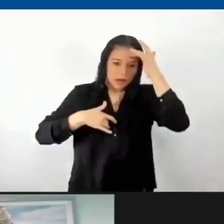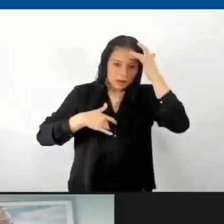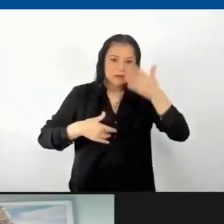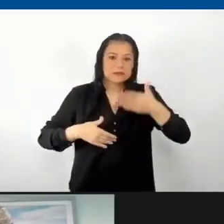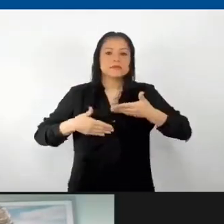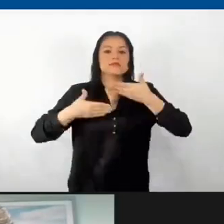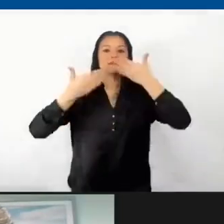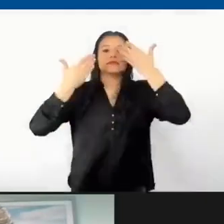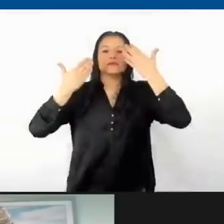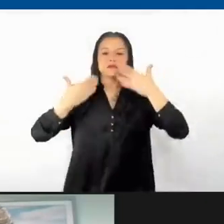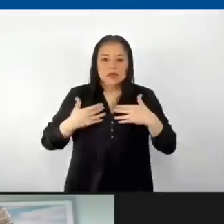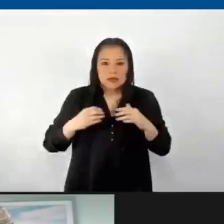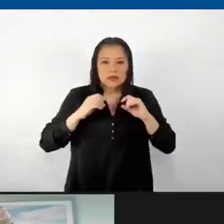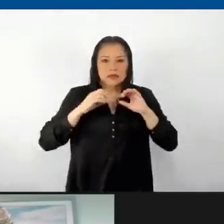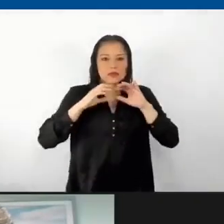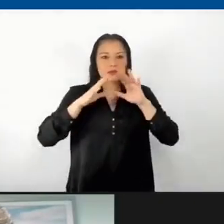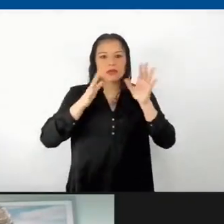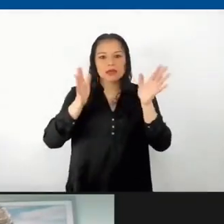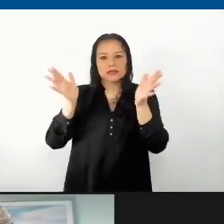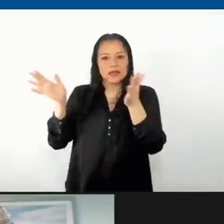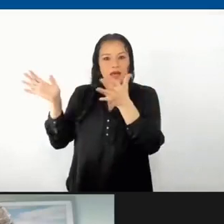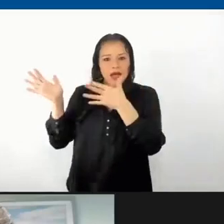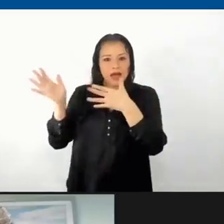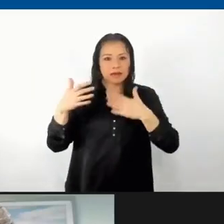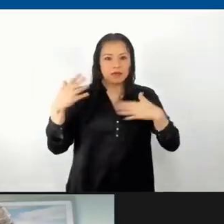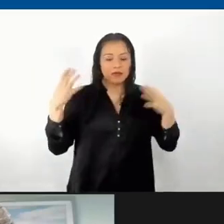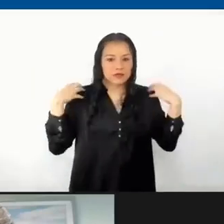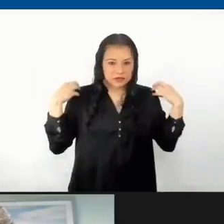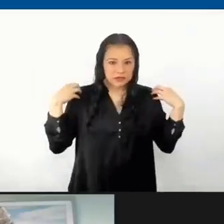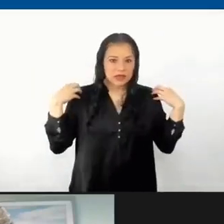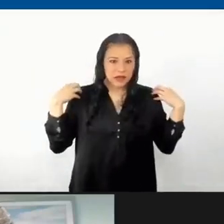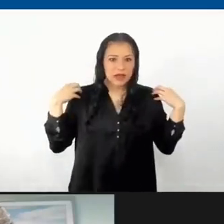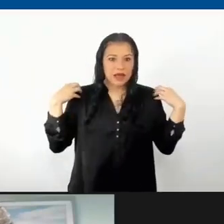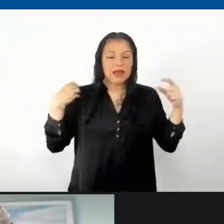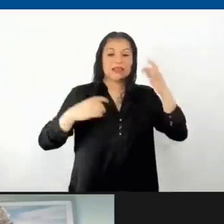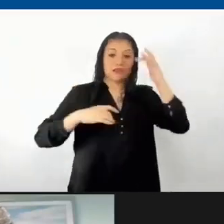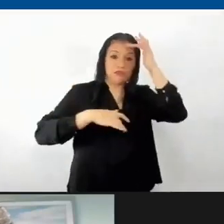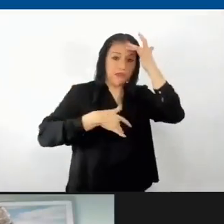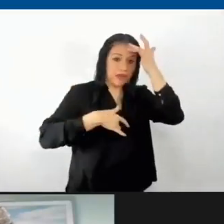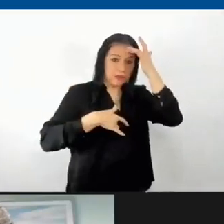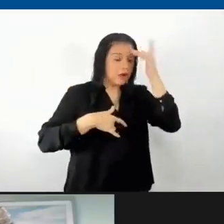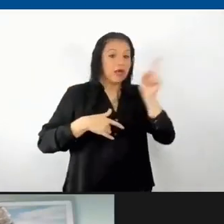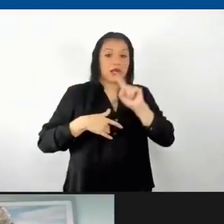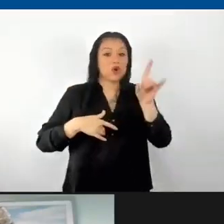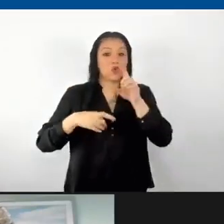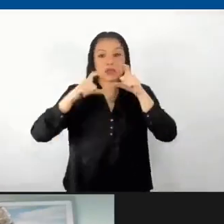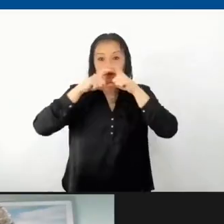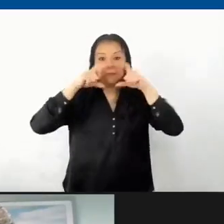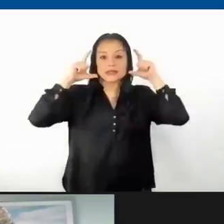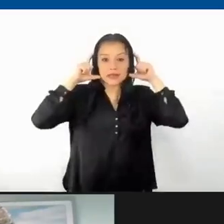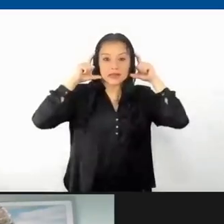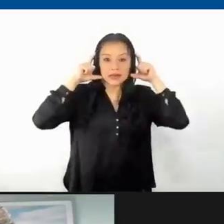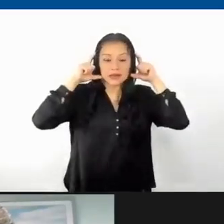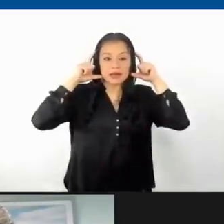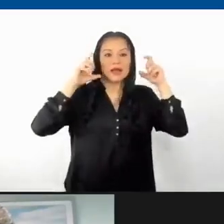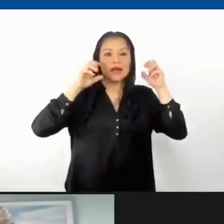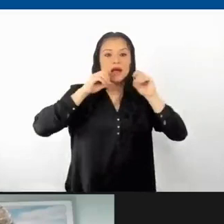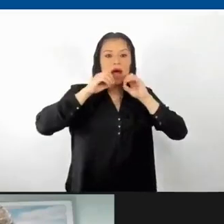respirando, en ese aire de mi oficina, ese infectado que no estaba usando mascarilla,